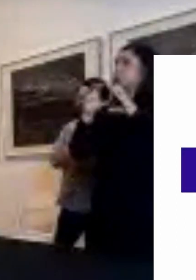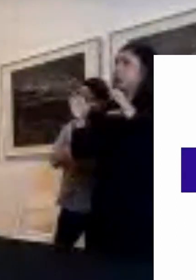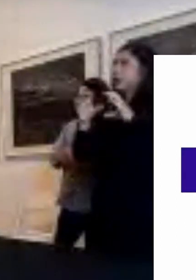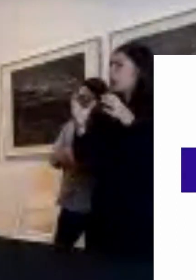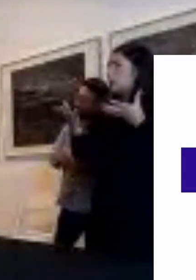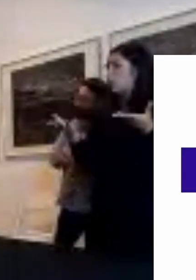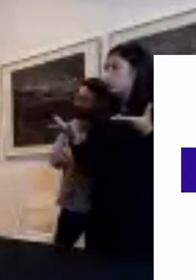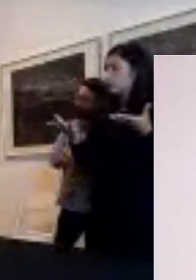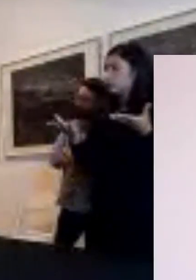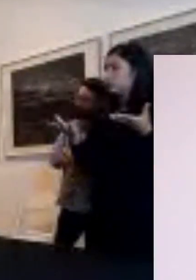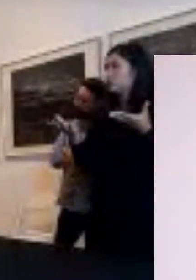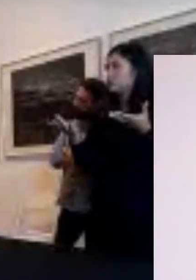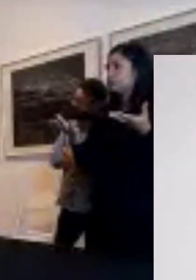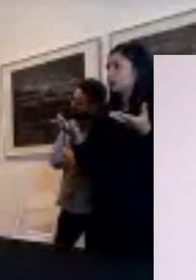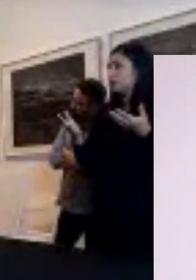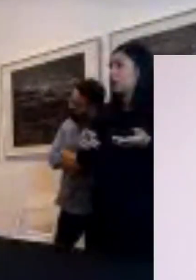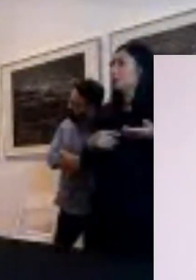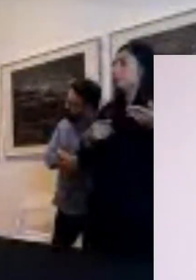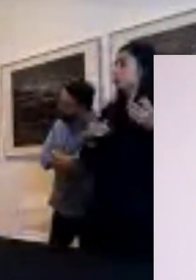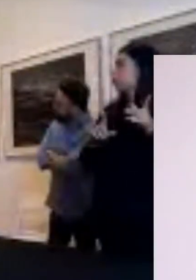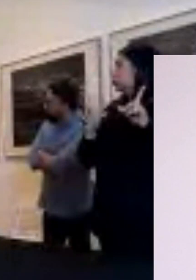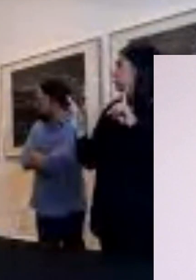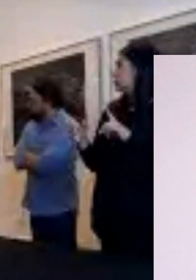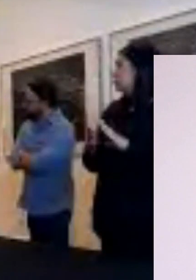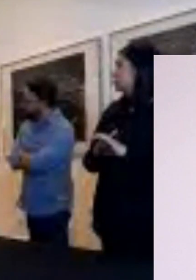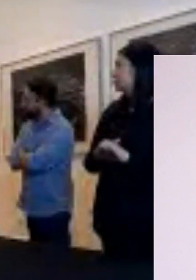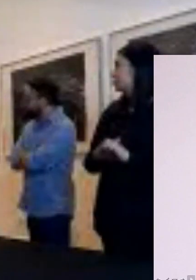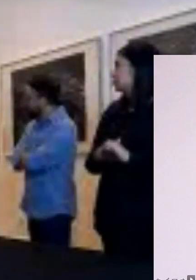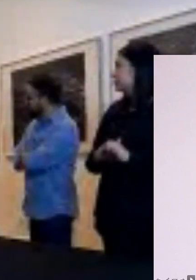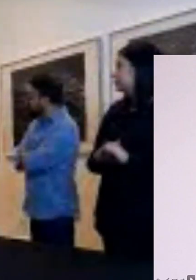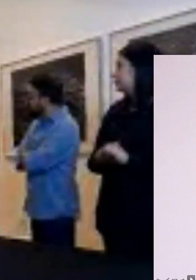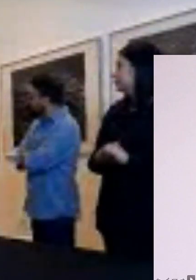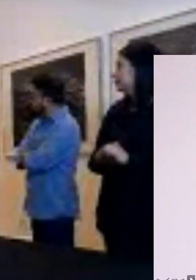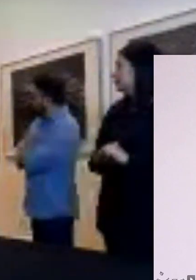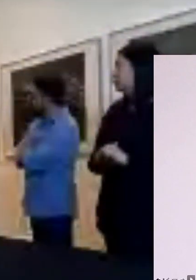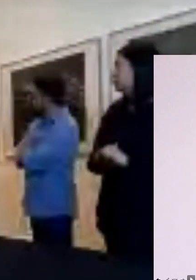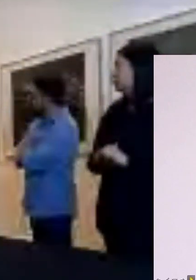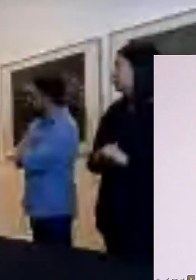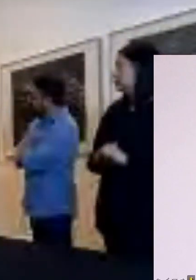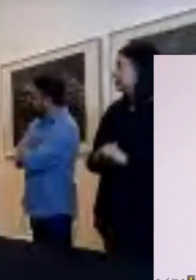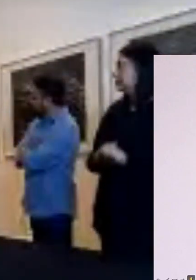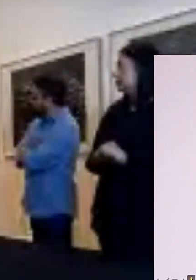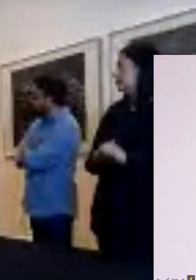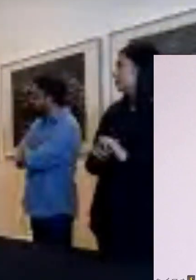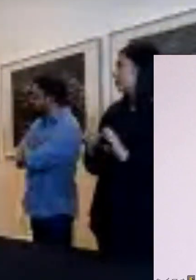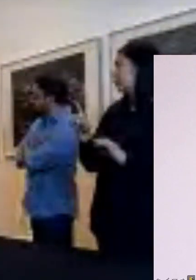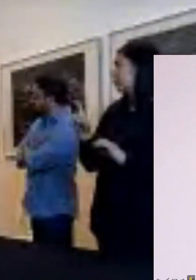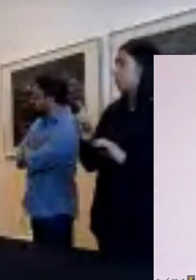esto. Y la obra la siguiente, la otra chica, la otra chica, creo que